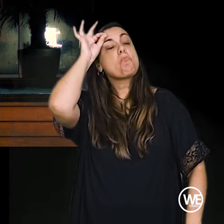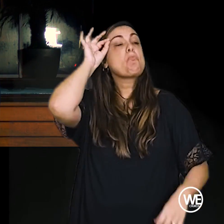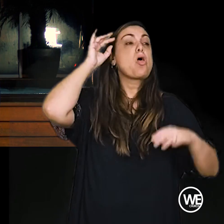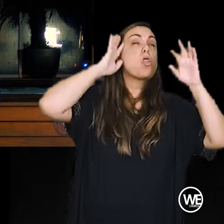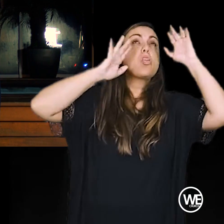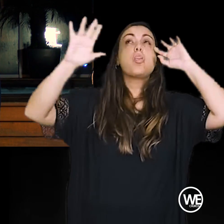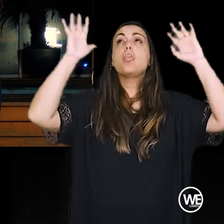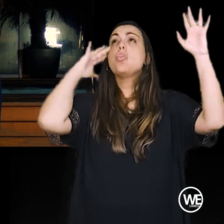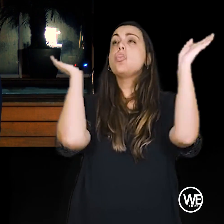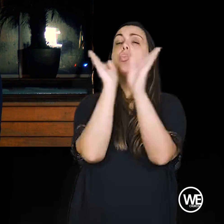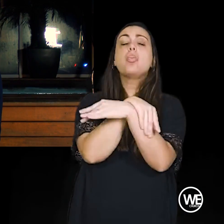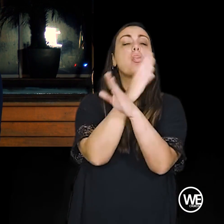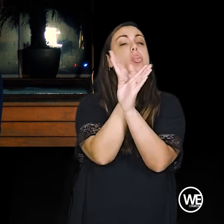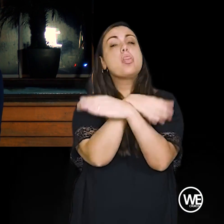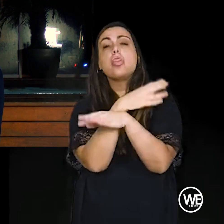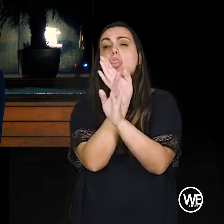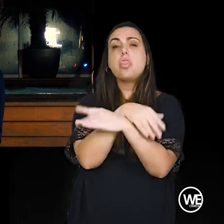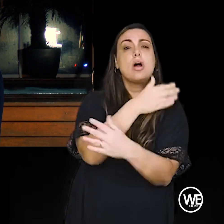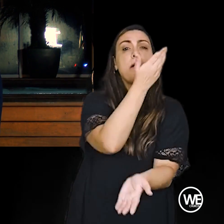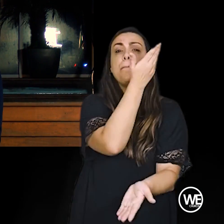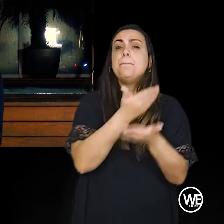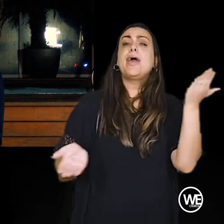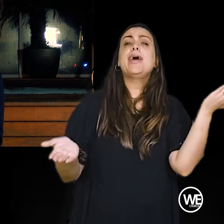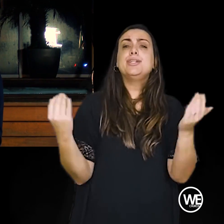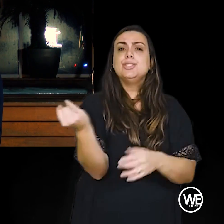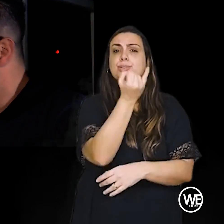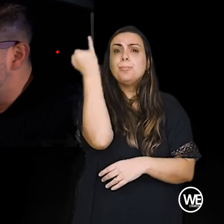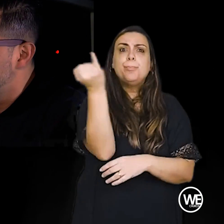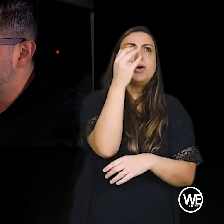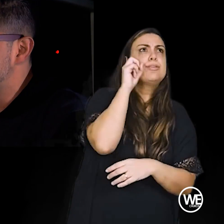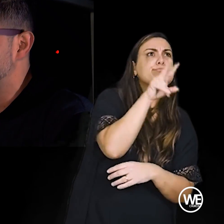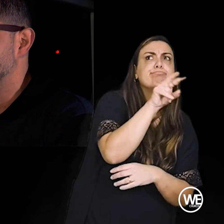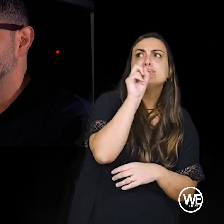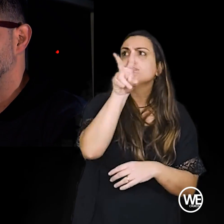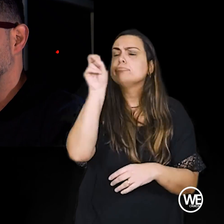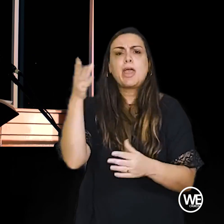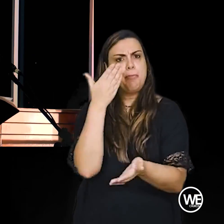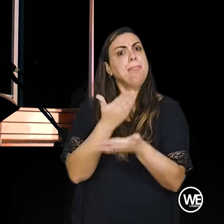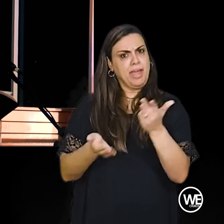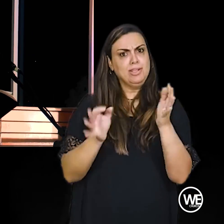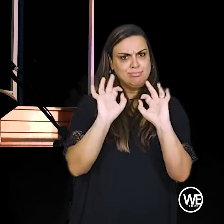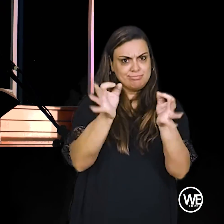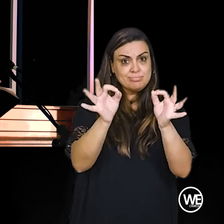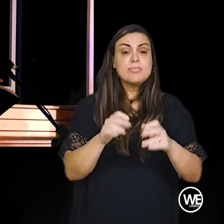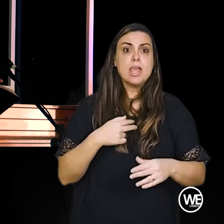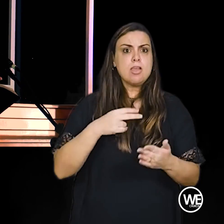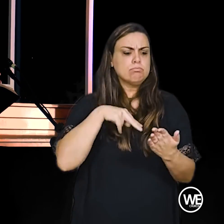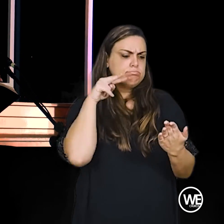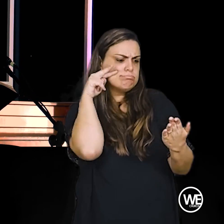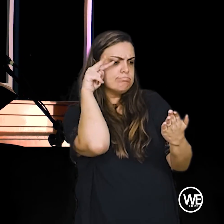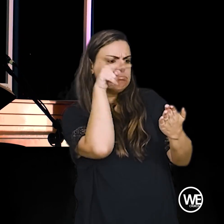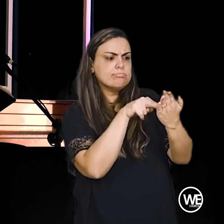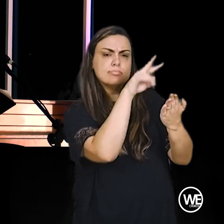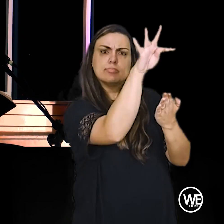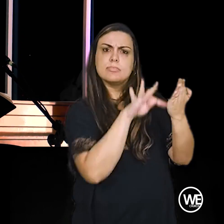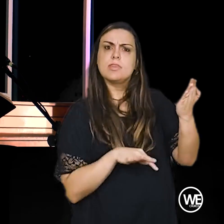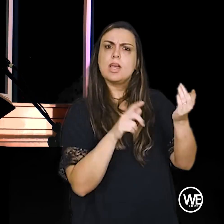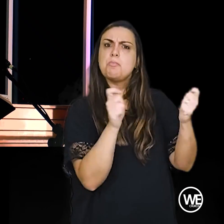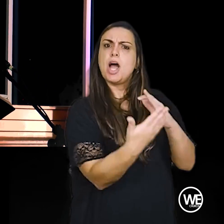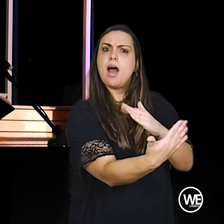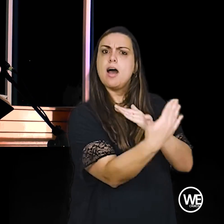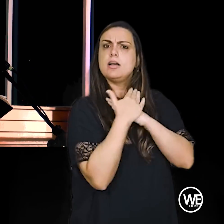nos faz perder coisas importantes no nosso dia a dia. E eu olho para esse texto, eu acredito que ele pode nos